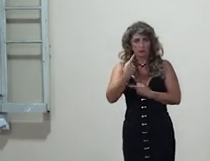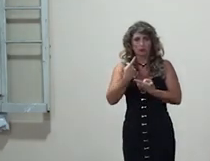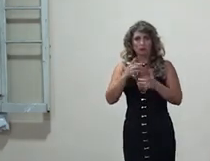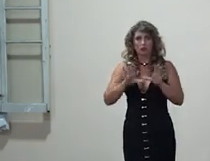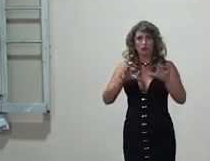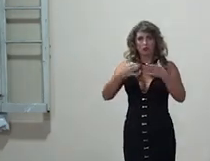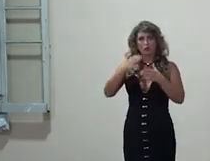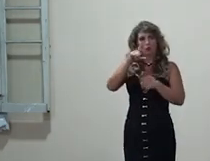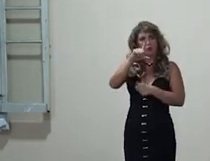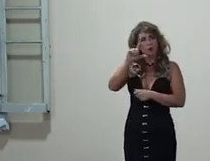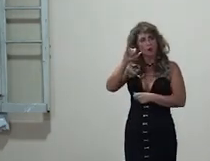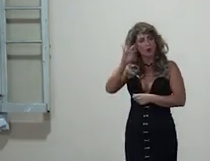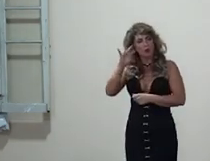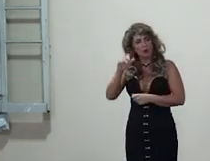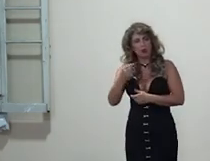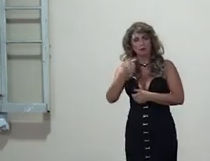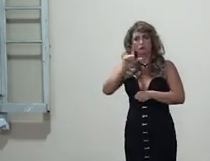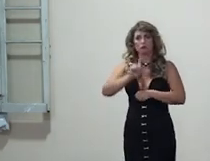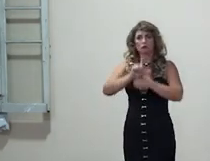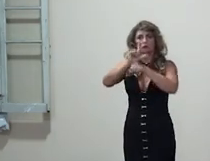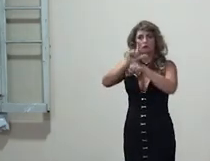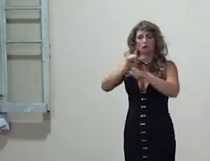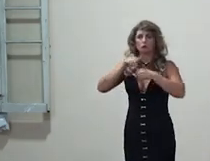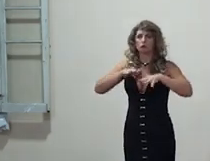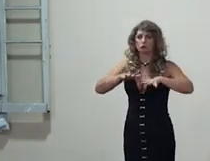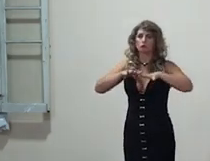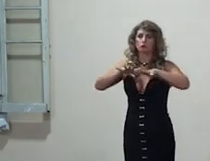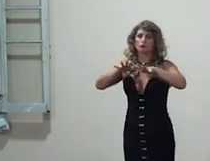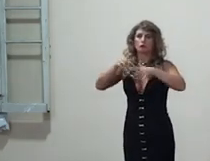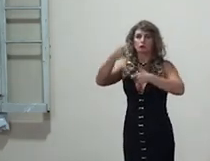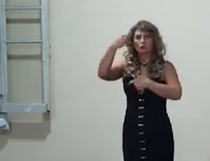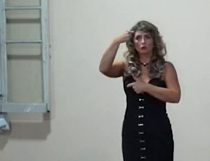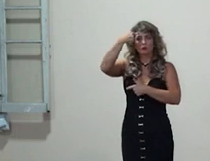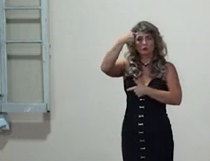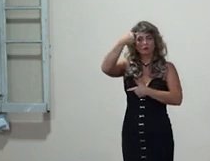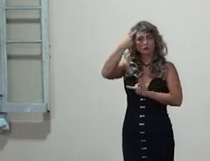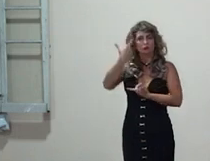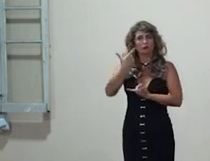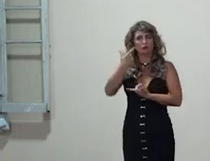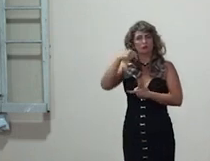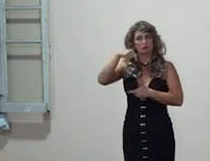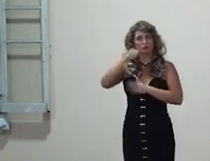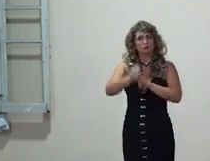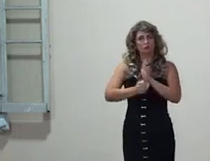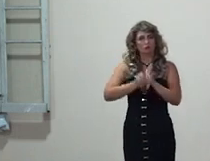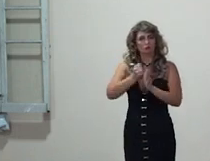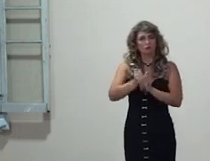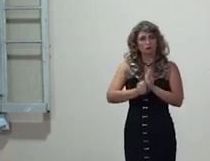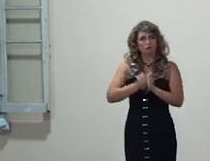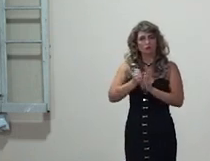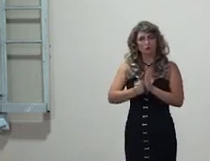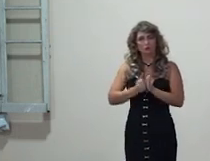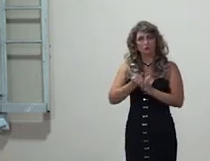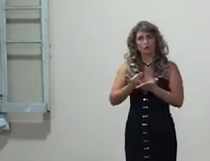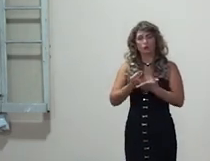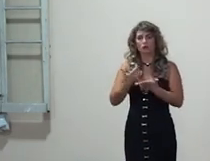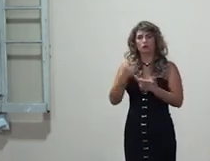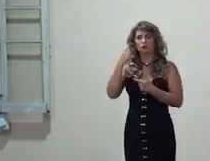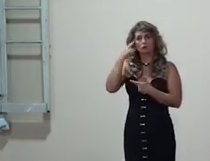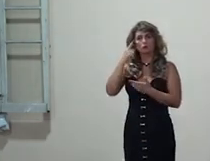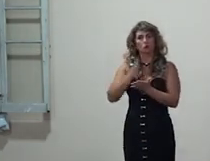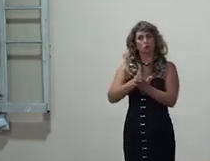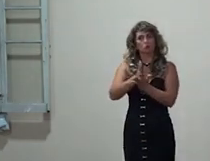Literário de liderar um movimento pensante de Paranaguá? Nesse